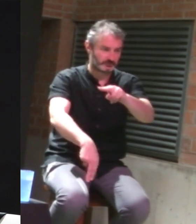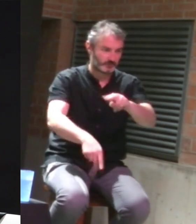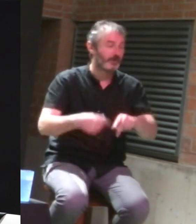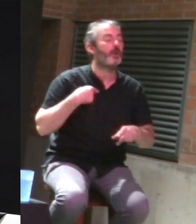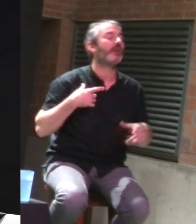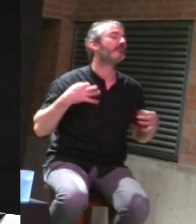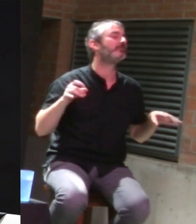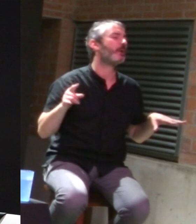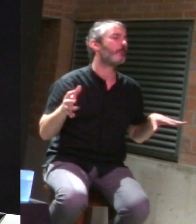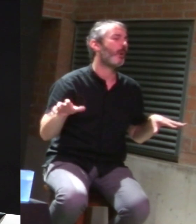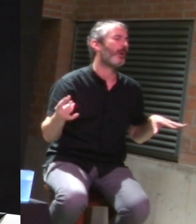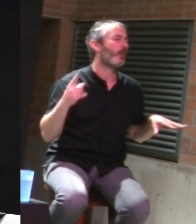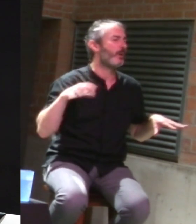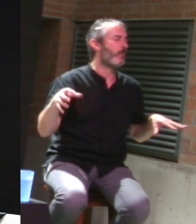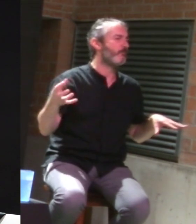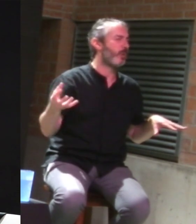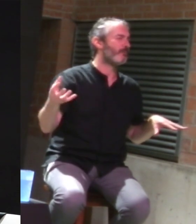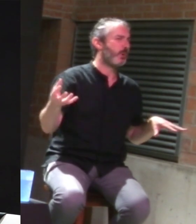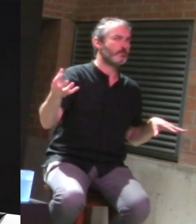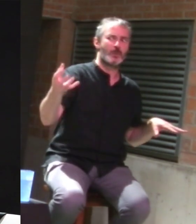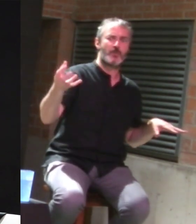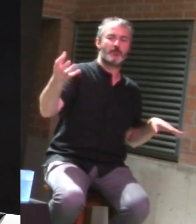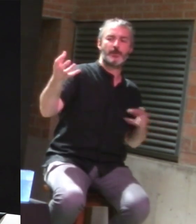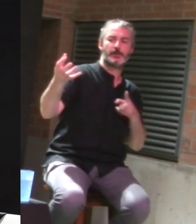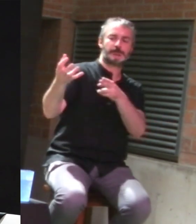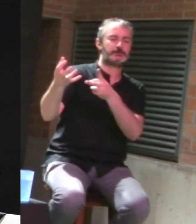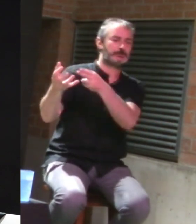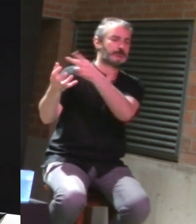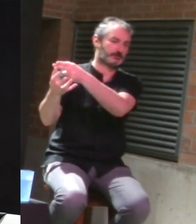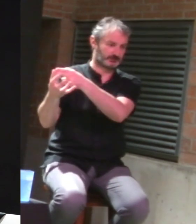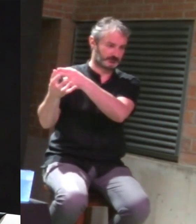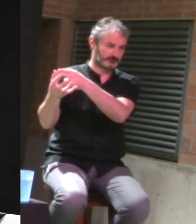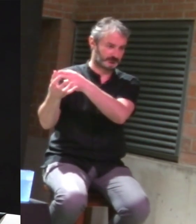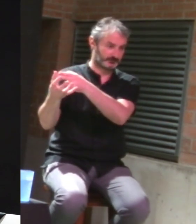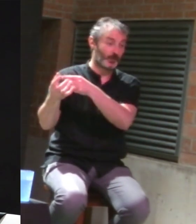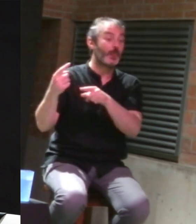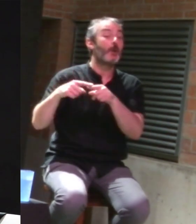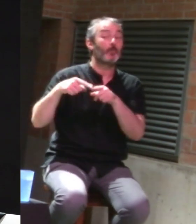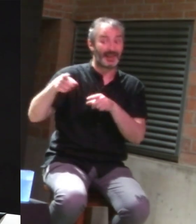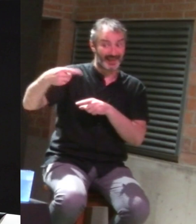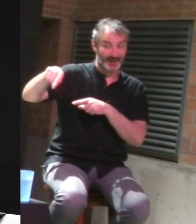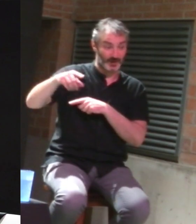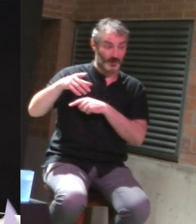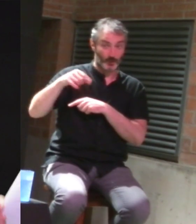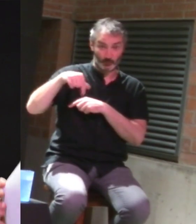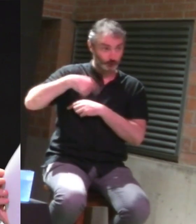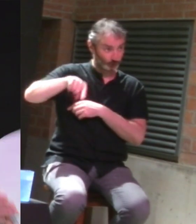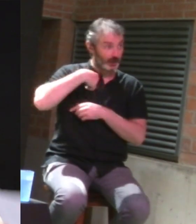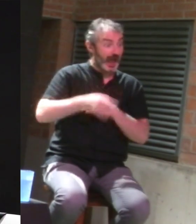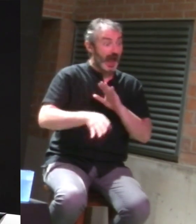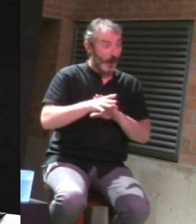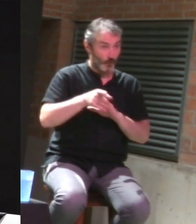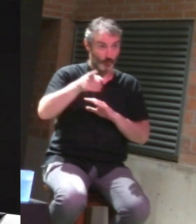a organitzar-se en contra de tots aquests patrons de fàbriques que, per desgràcia, encara molts carrers dels que ens